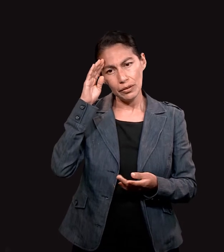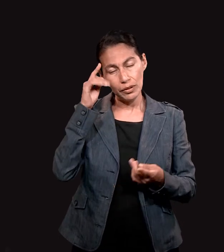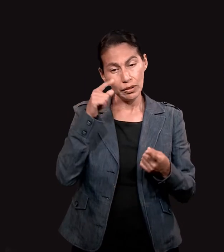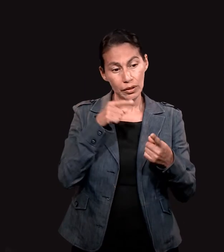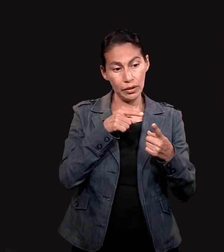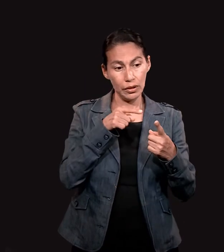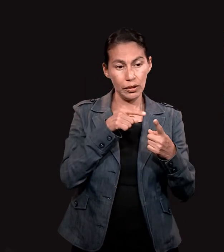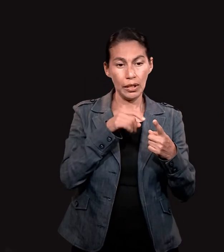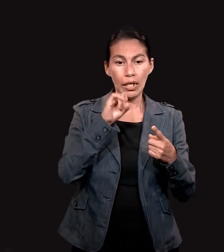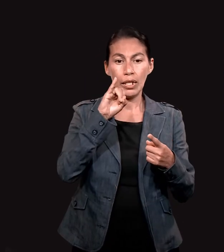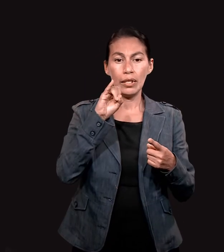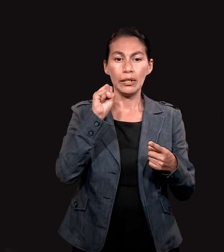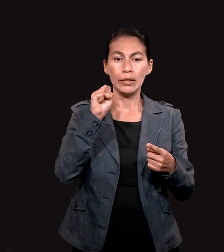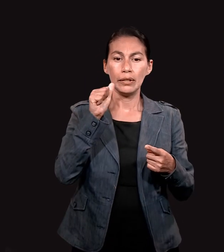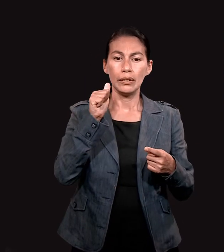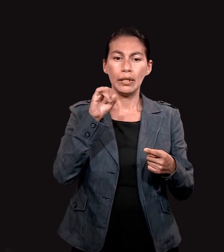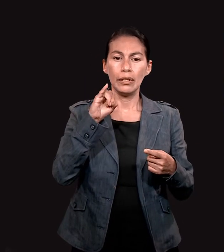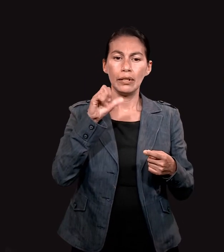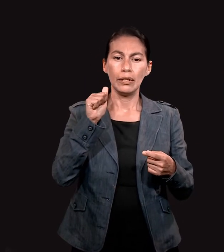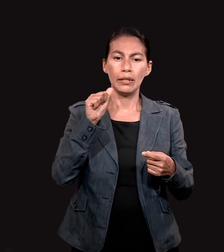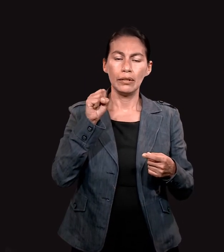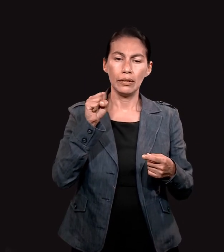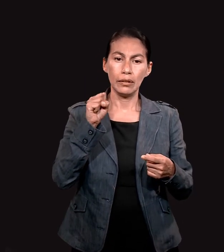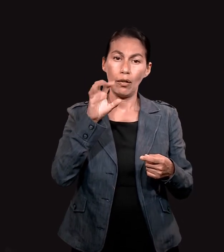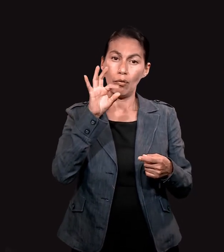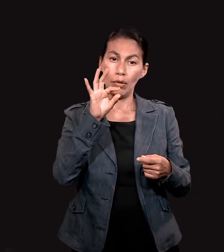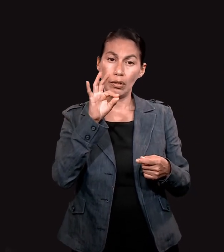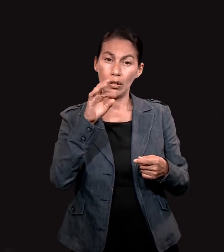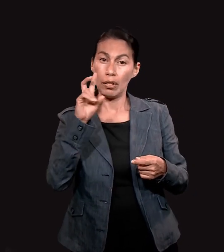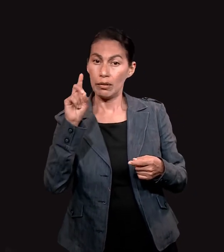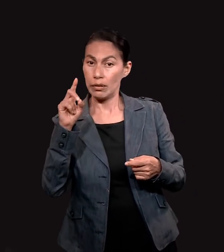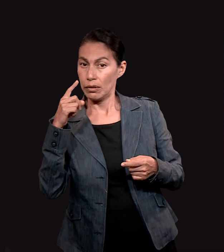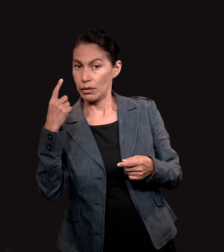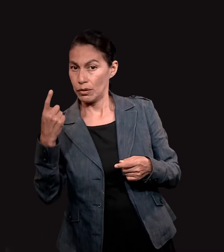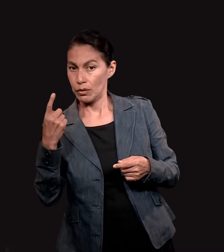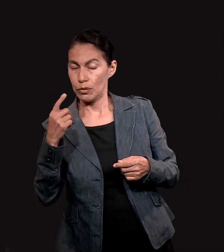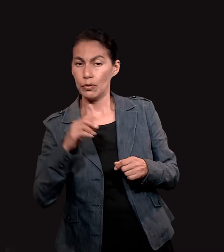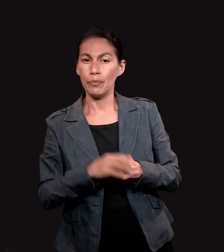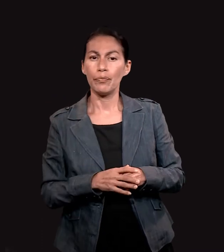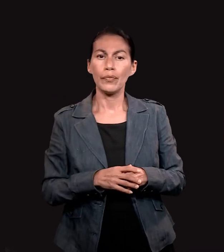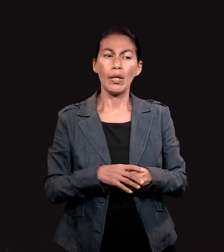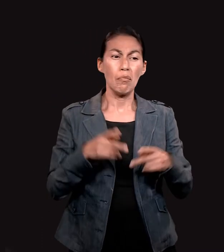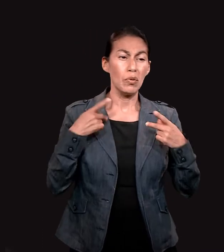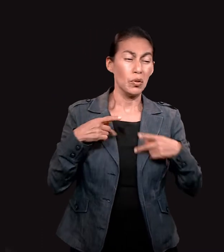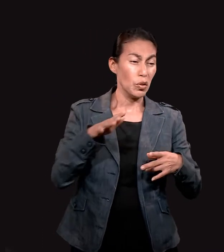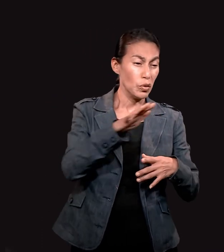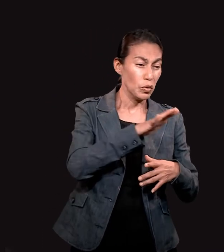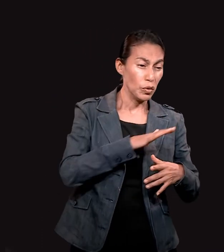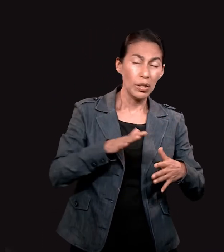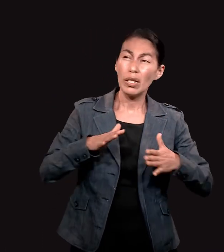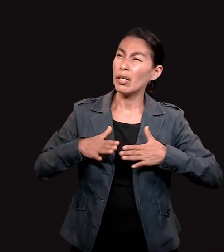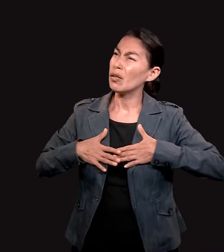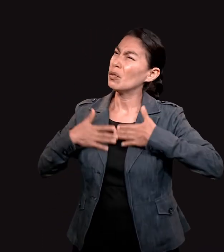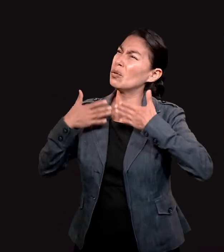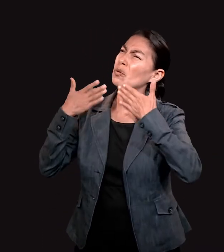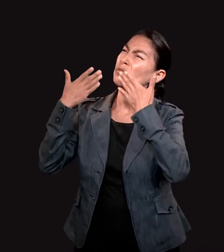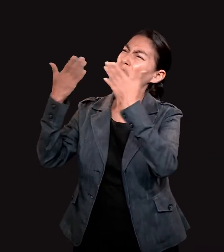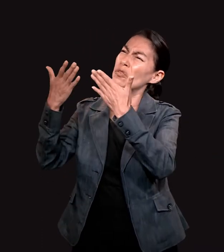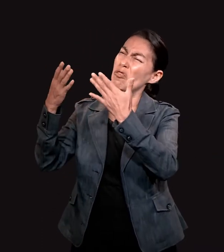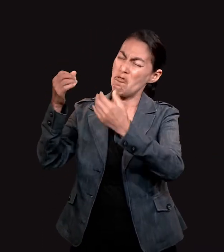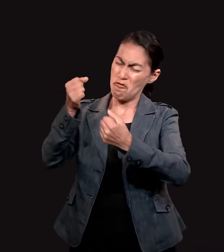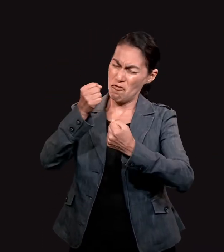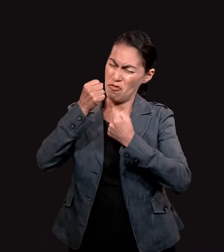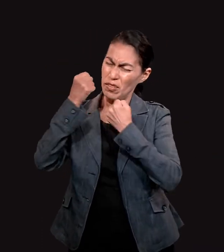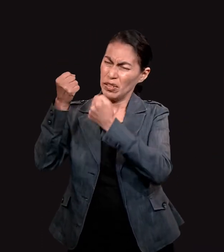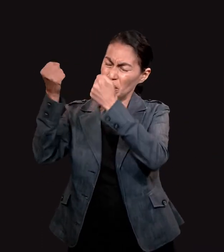pensamos es en esta, se encuentra en Isaías 40:31, dice: pero los que confían en el Señor renovarán sus